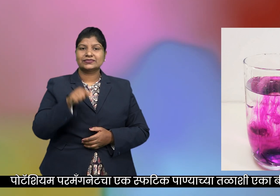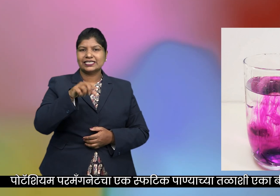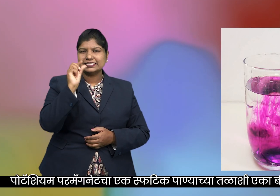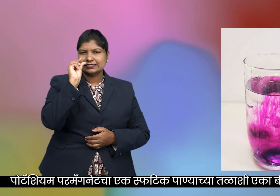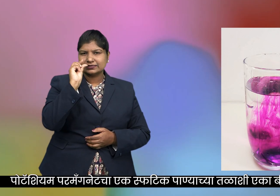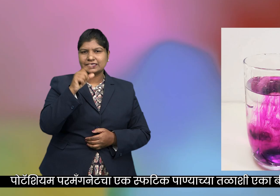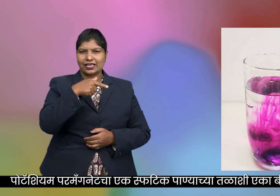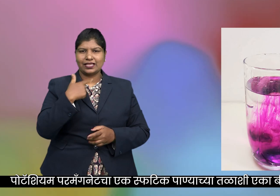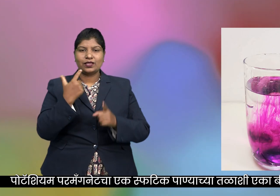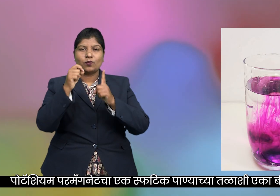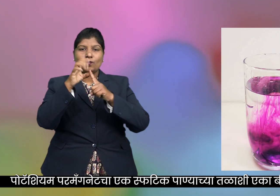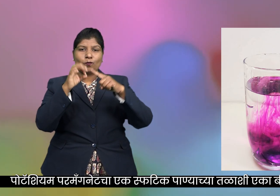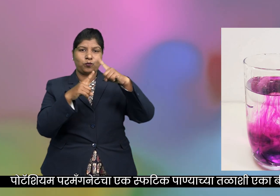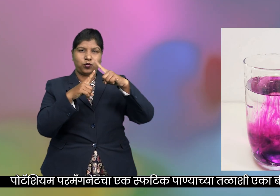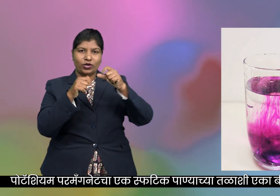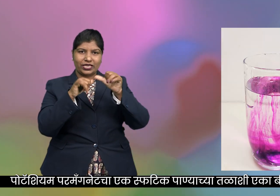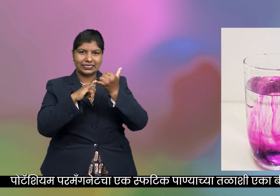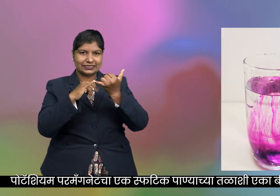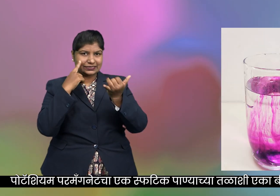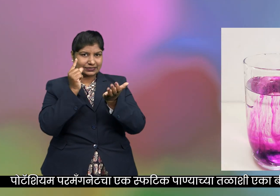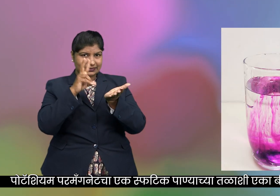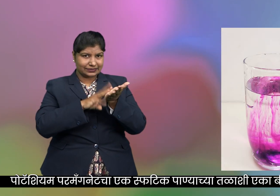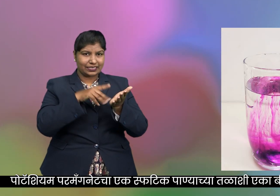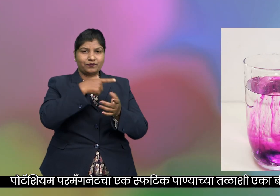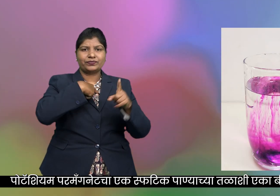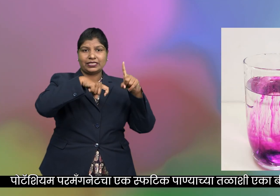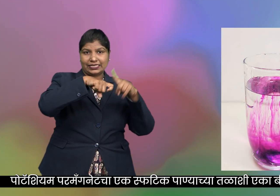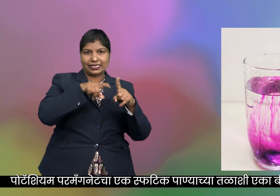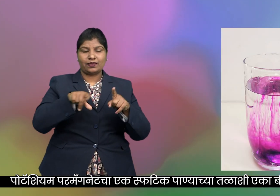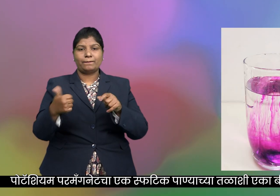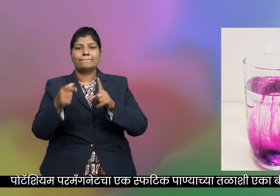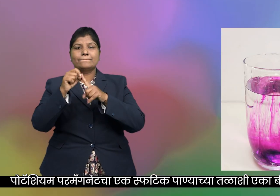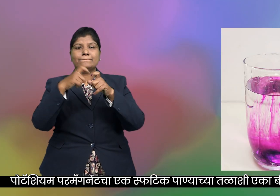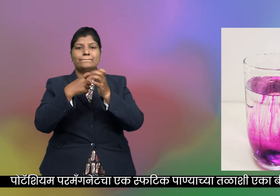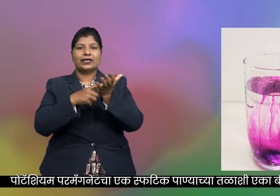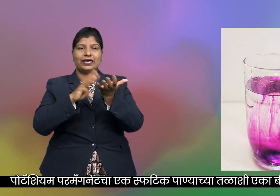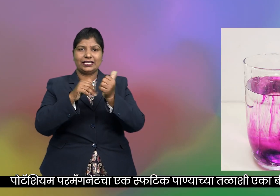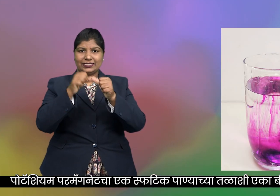पोटॅशियम परमॅंगनेटचा एक स्फटिक पाण्याच्या तळाशी एका बीकरमध्ये ठेवला जातो.